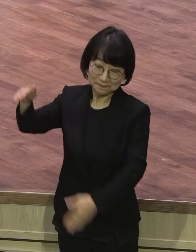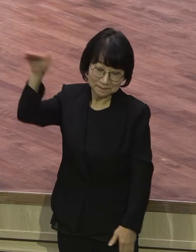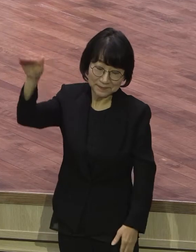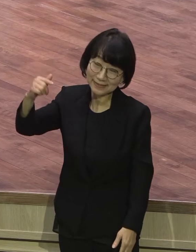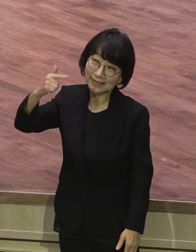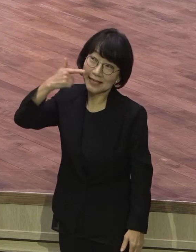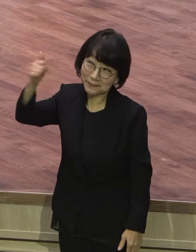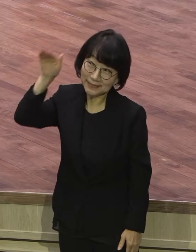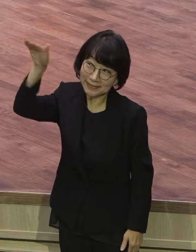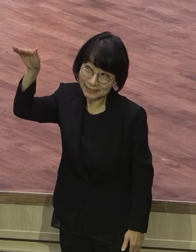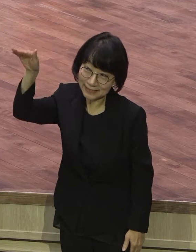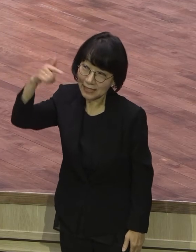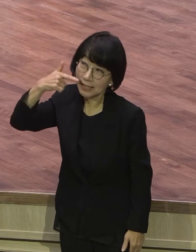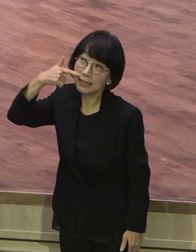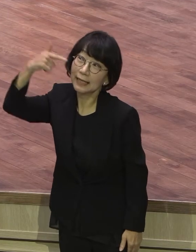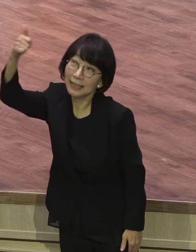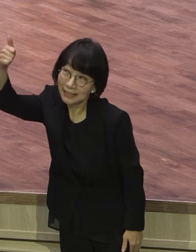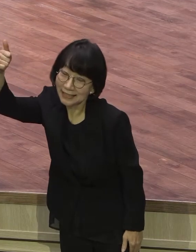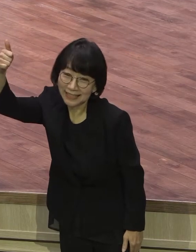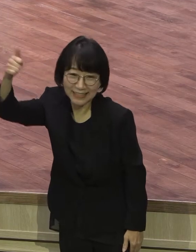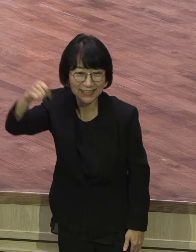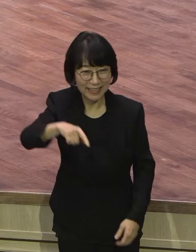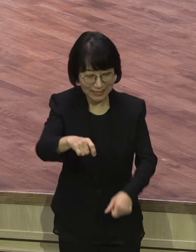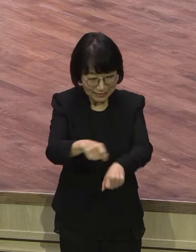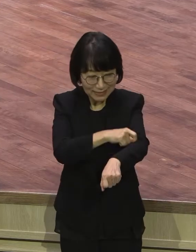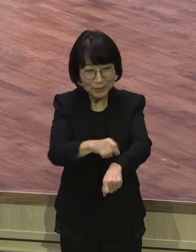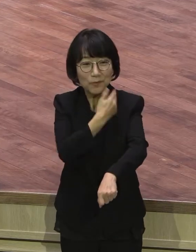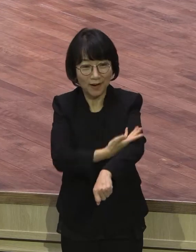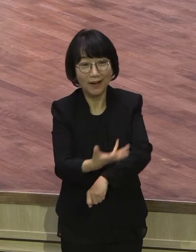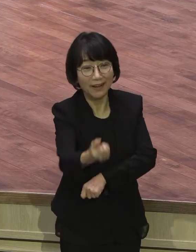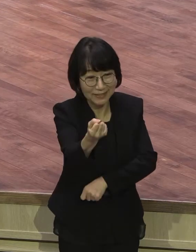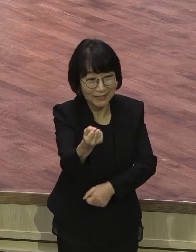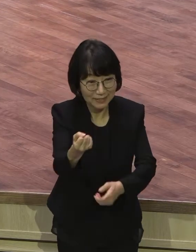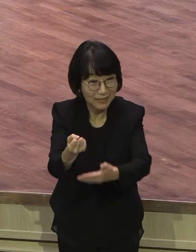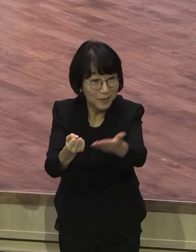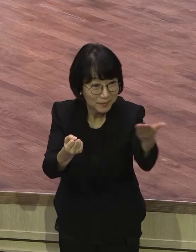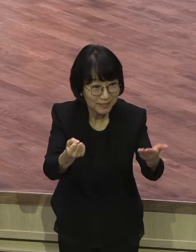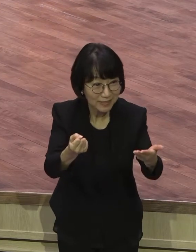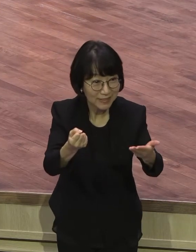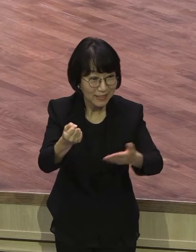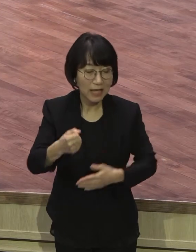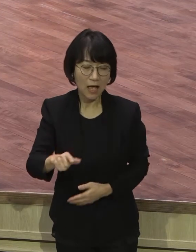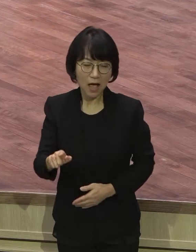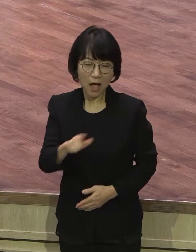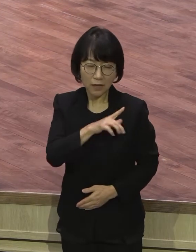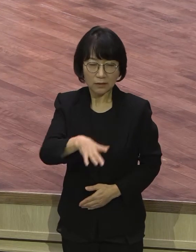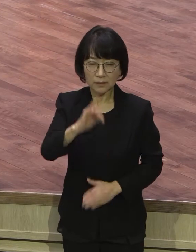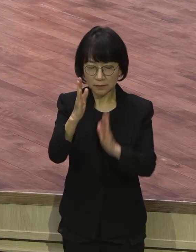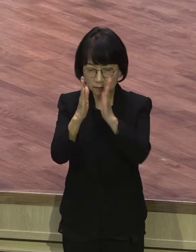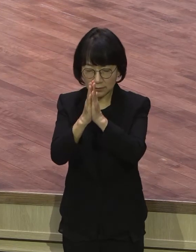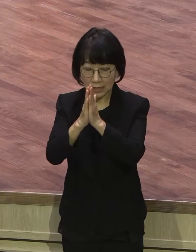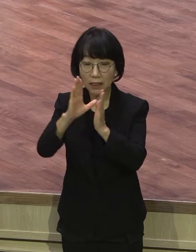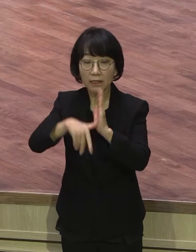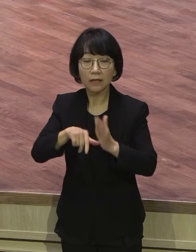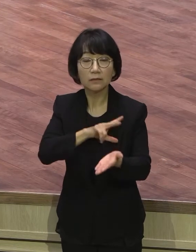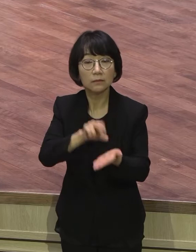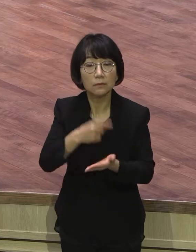부르며 기도할 수 있는 덕권을 가진 하나님 자녀가 제일 우선적으로 기도해야 될 제목이 뭐냐? 기도